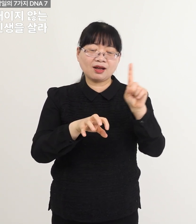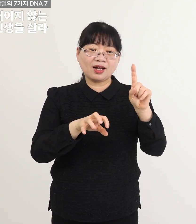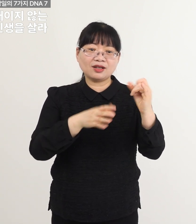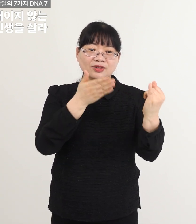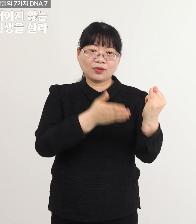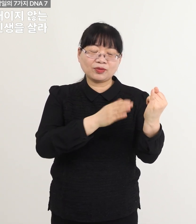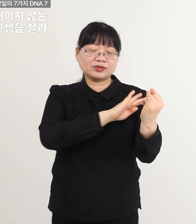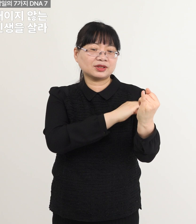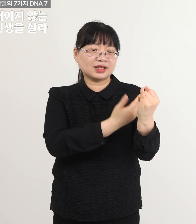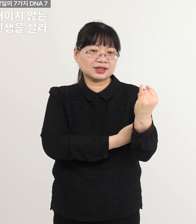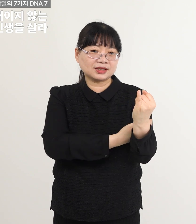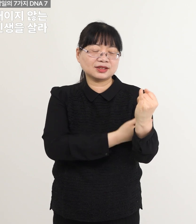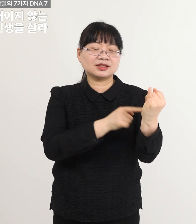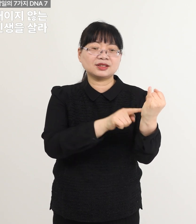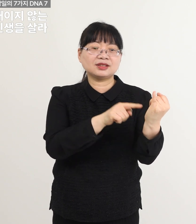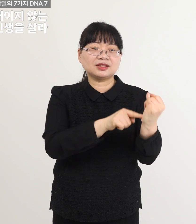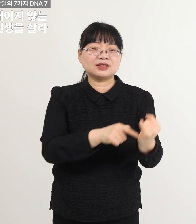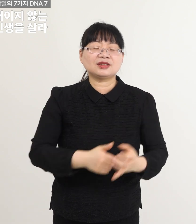권사님은